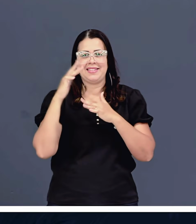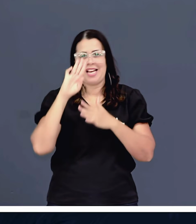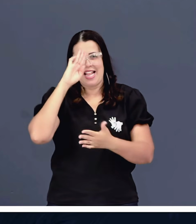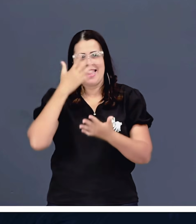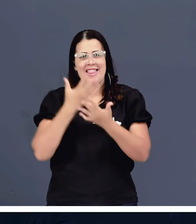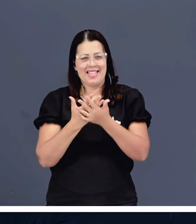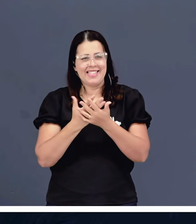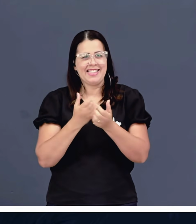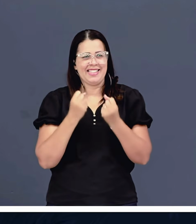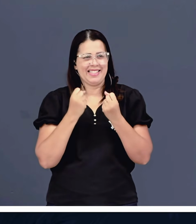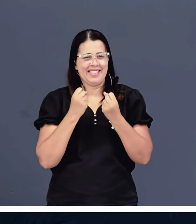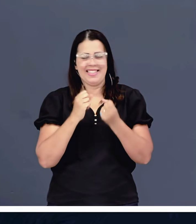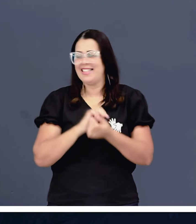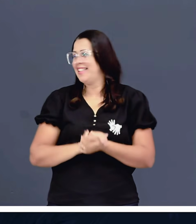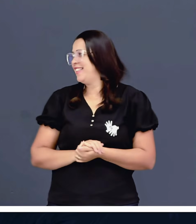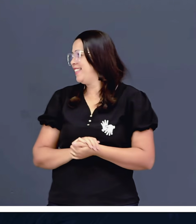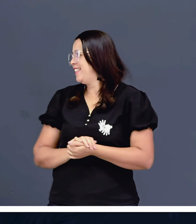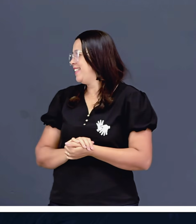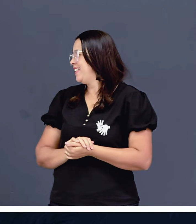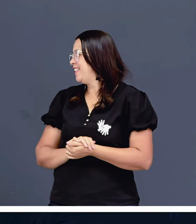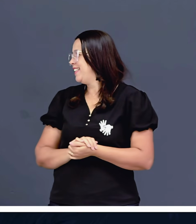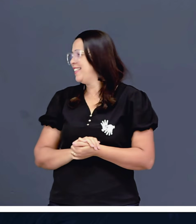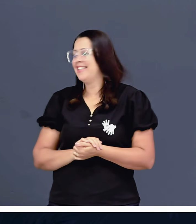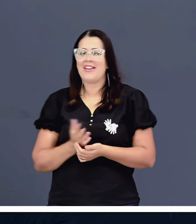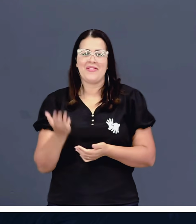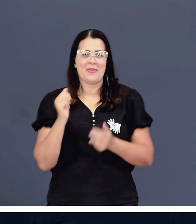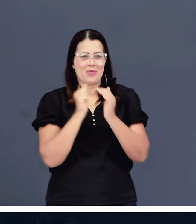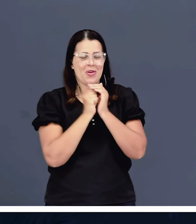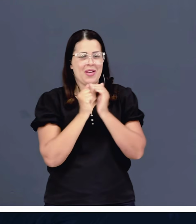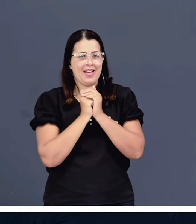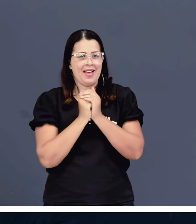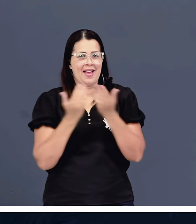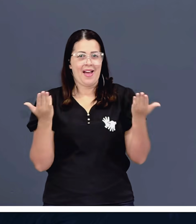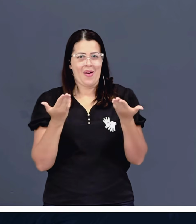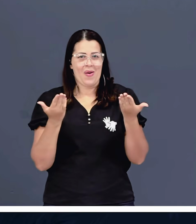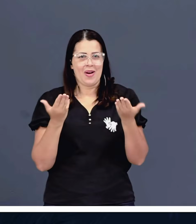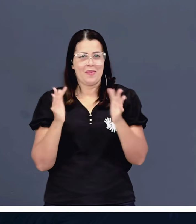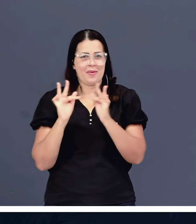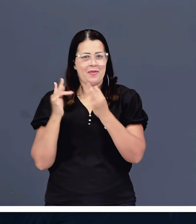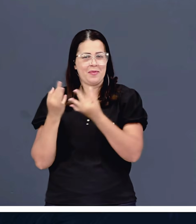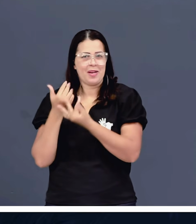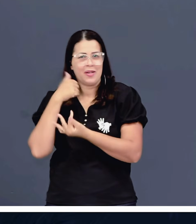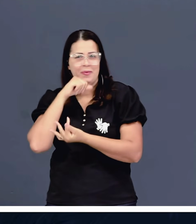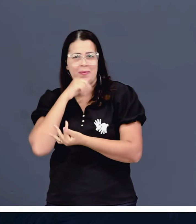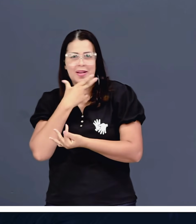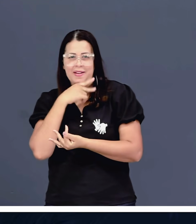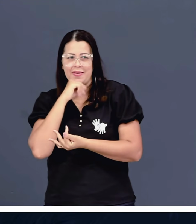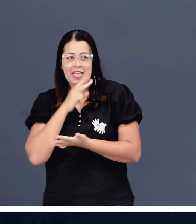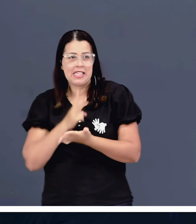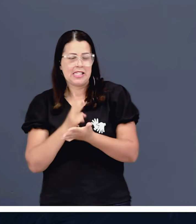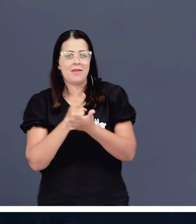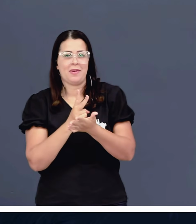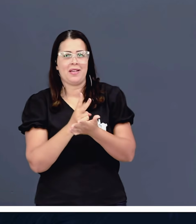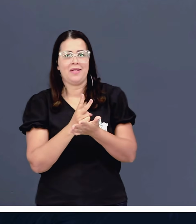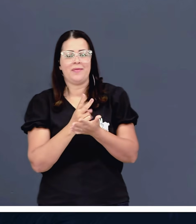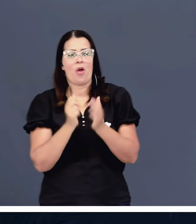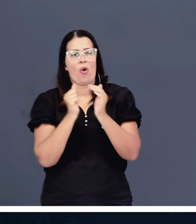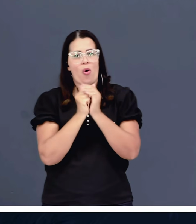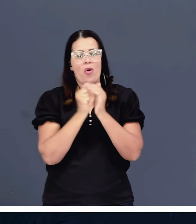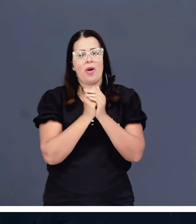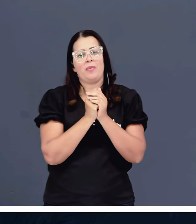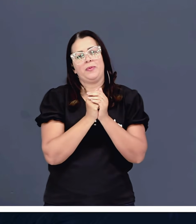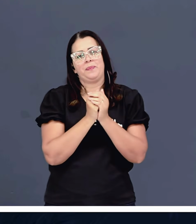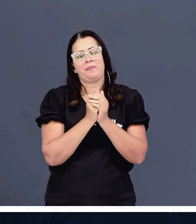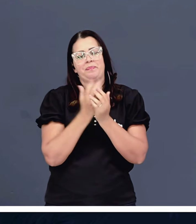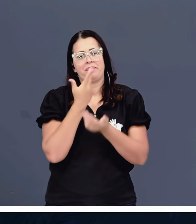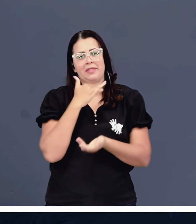Decidido ele, viu? Oh meu Deus, chorou. Vamos orar pelos pais. Sempre que oramos pela criança, nós declaramos a bênção